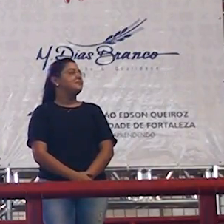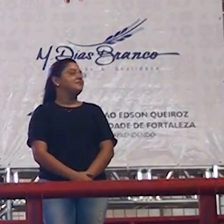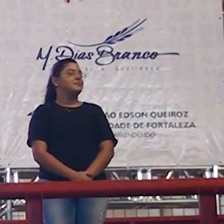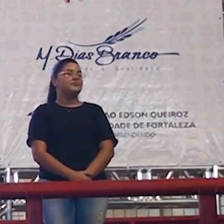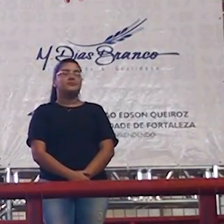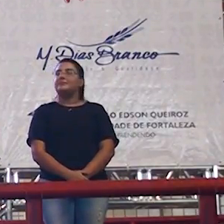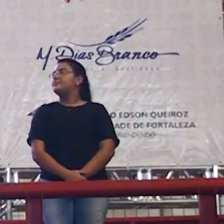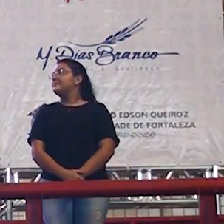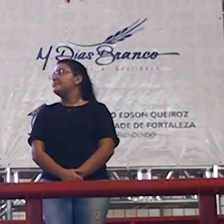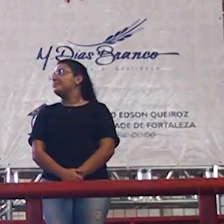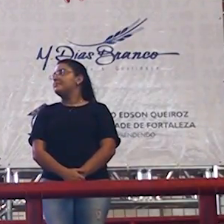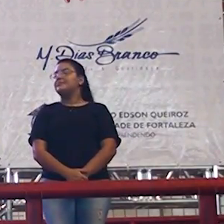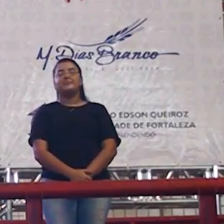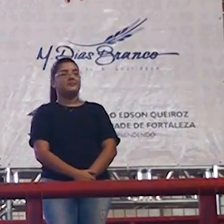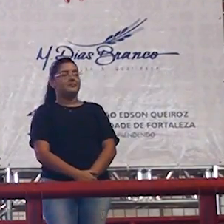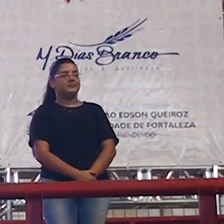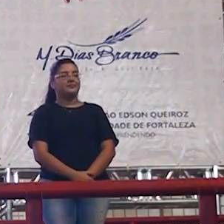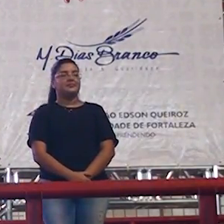Tem não?